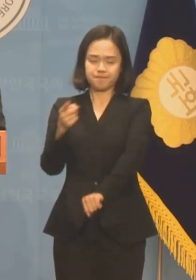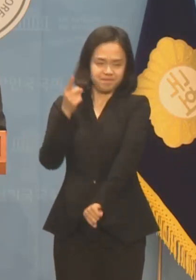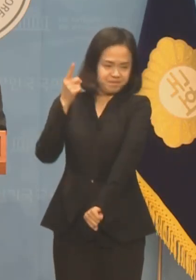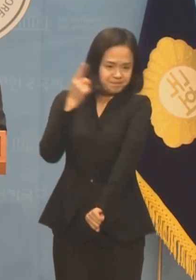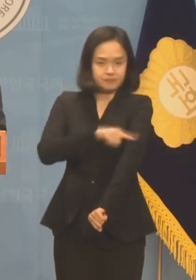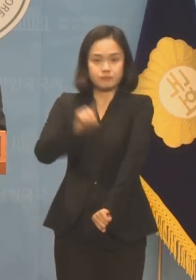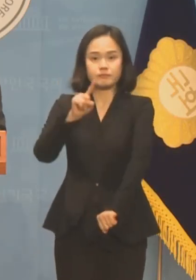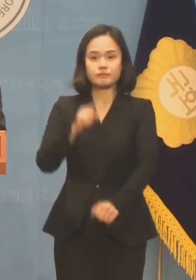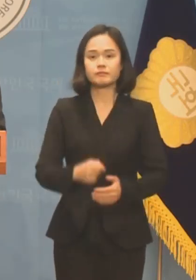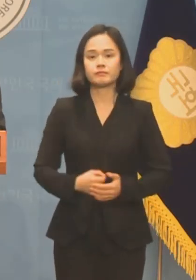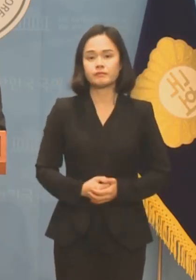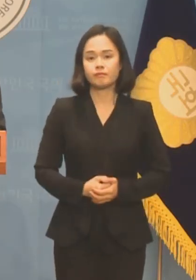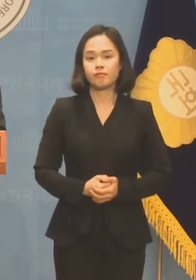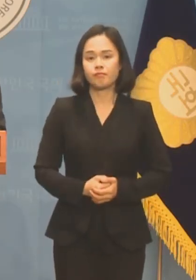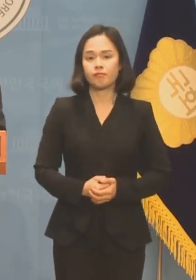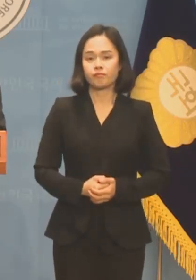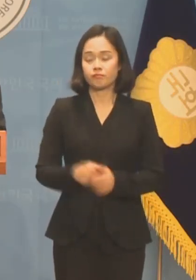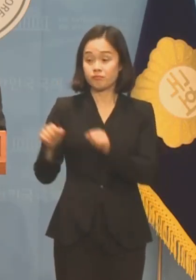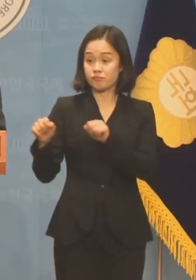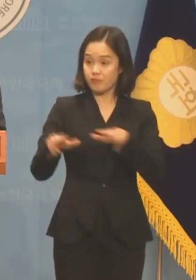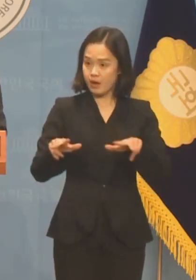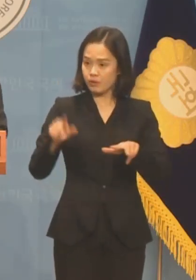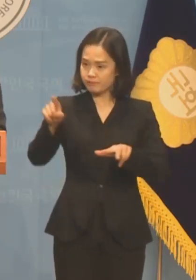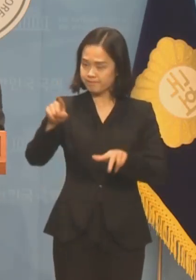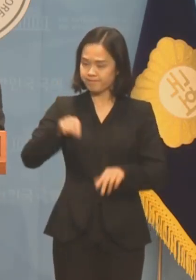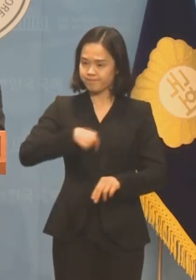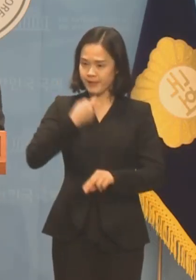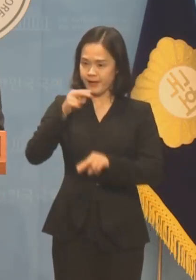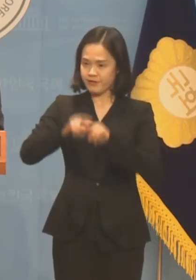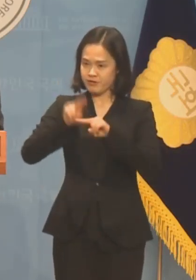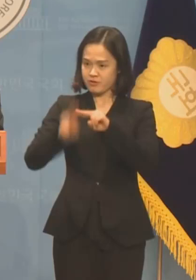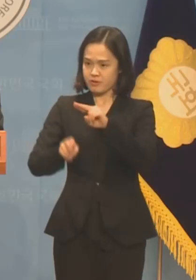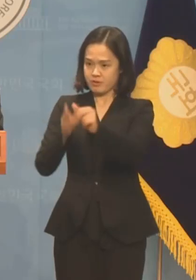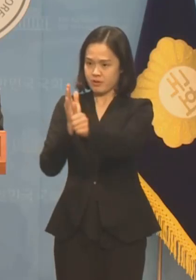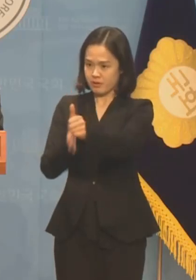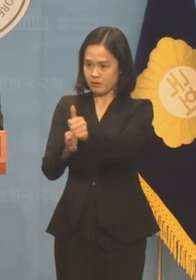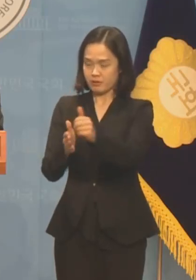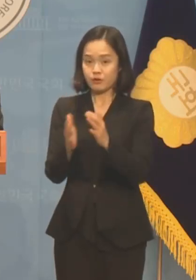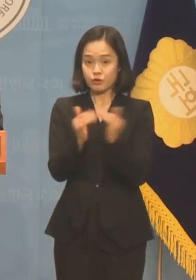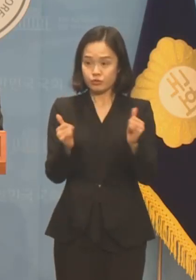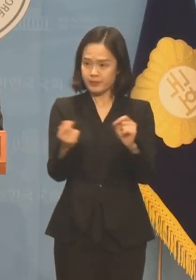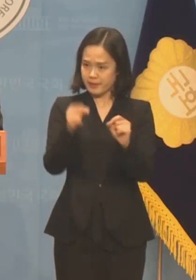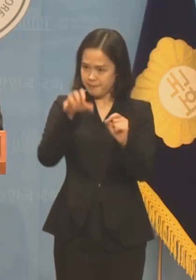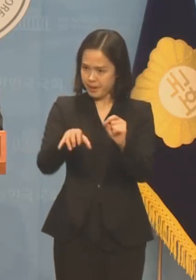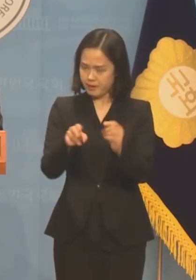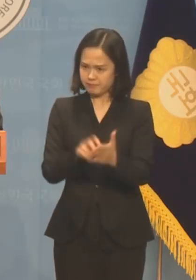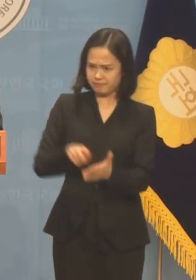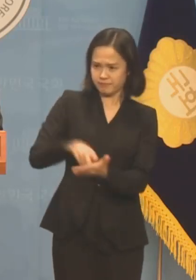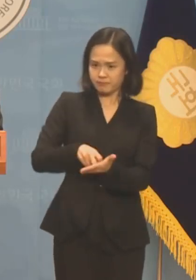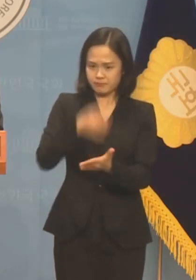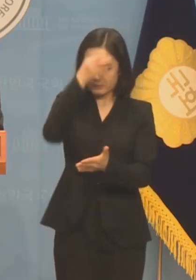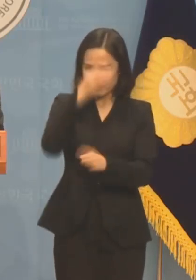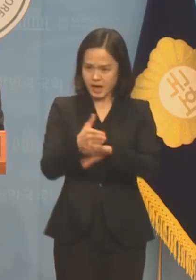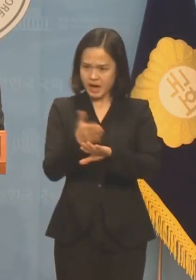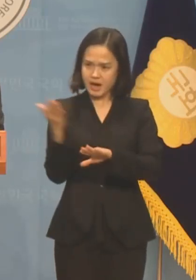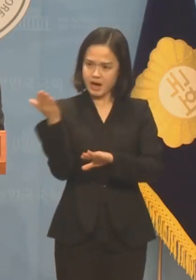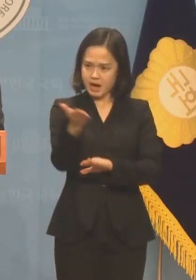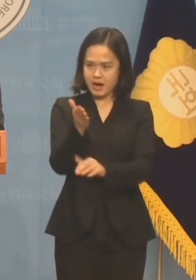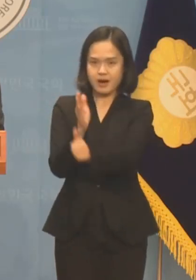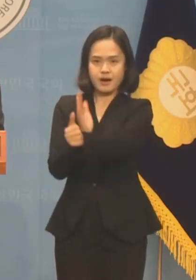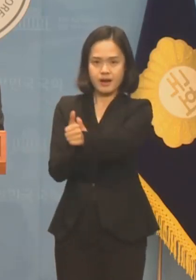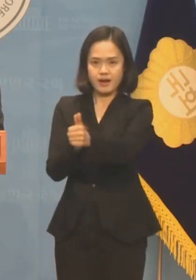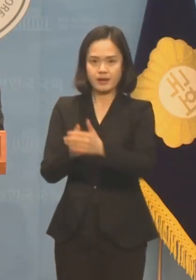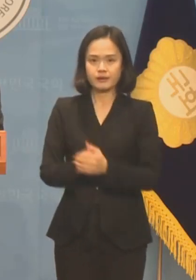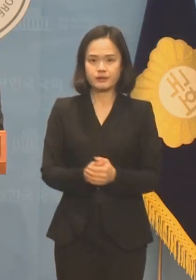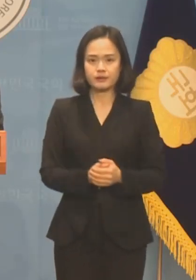미달입니다. 즉각 의원직부터 사퇴하고 우리 국민들 앞에 무릎 꿇고 사죄해야 합니다. 내란